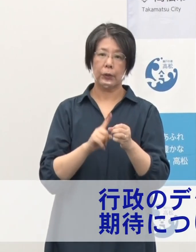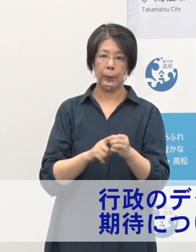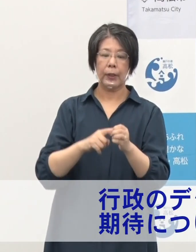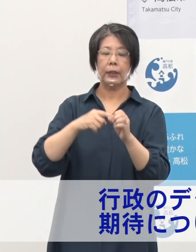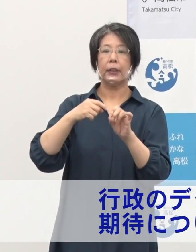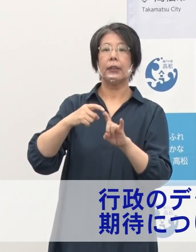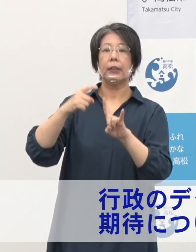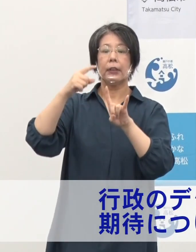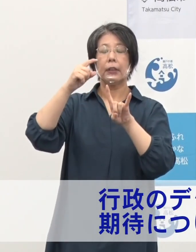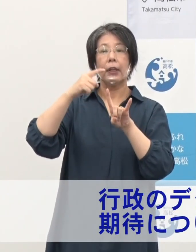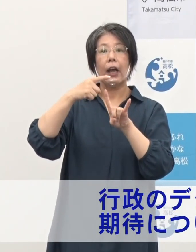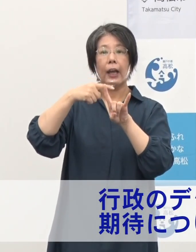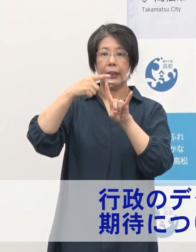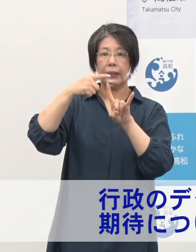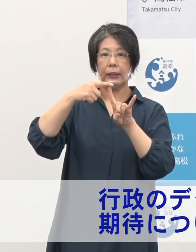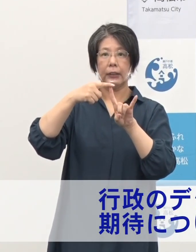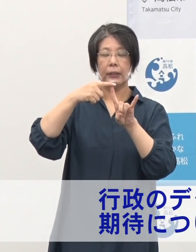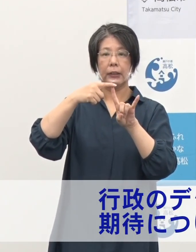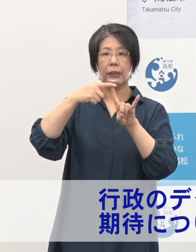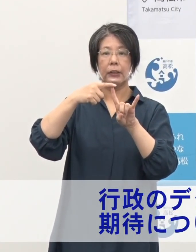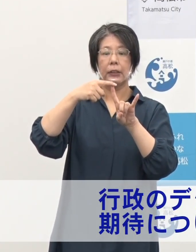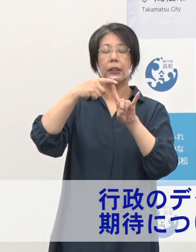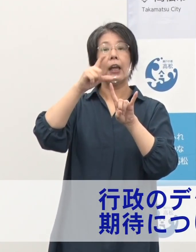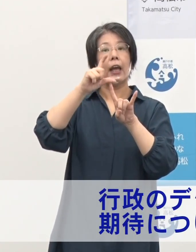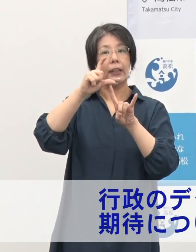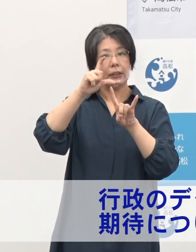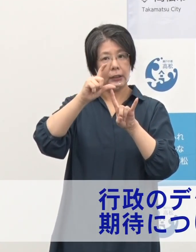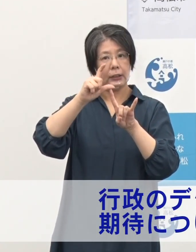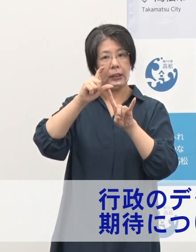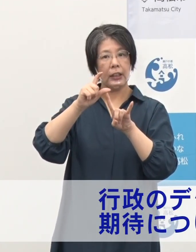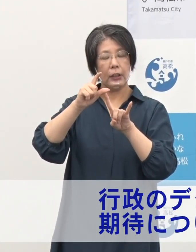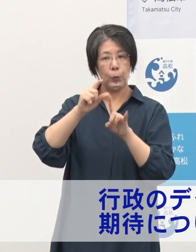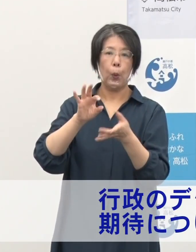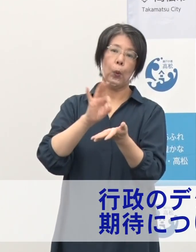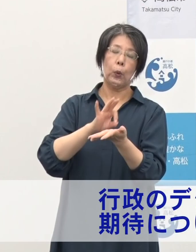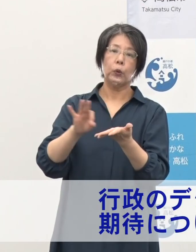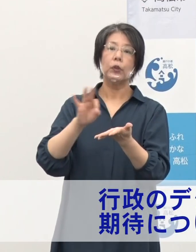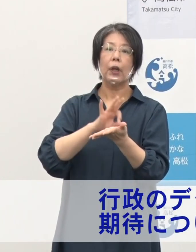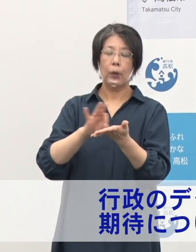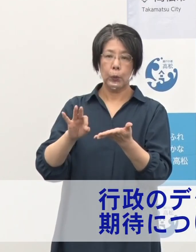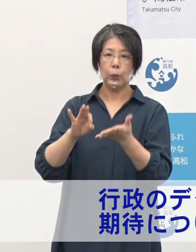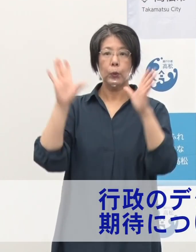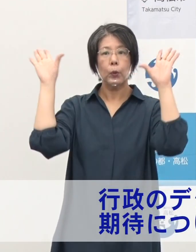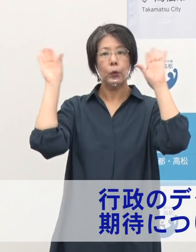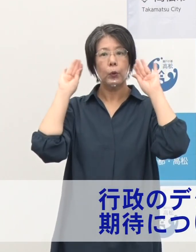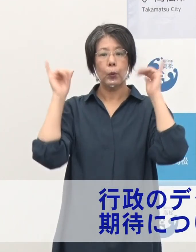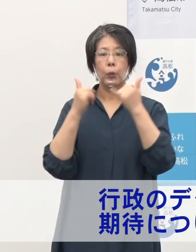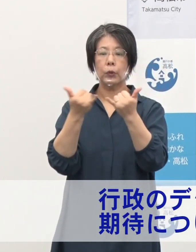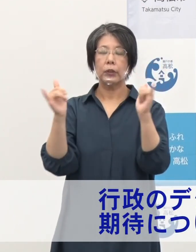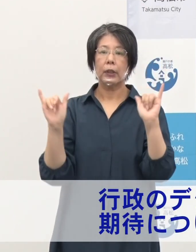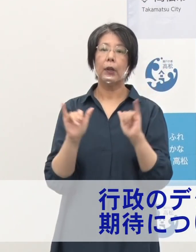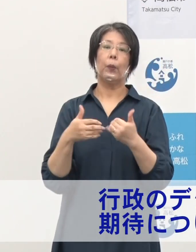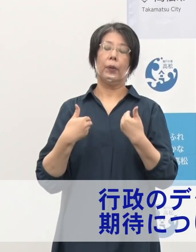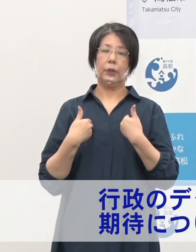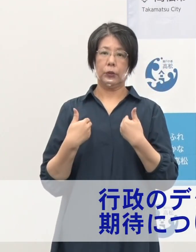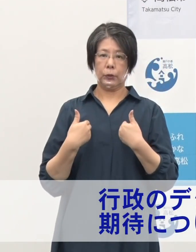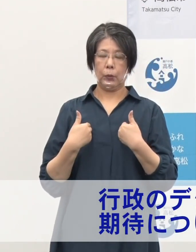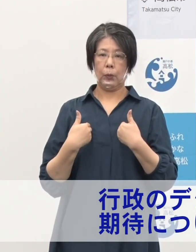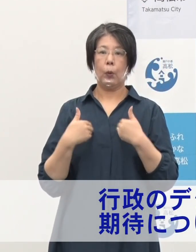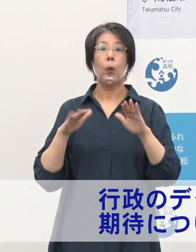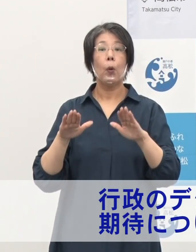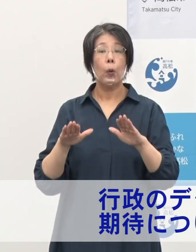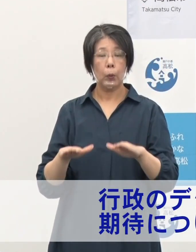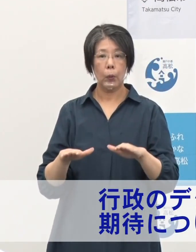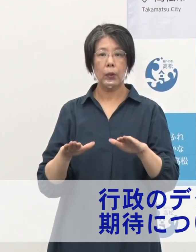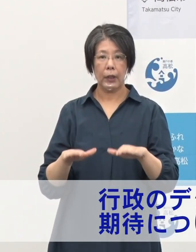色々な情報処理のデジタル化というのは必然的な動きであったわけでございますけれども今回まさらに